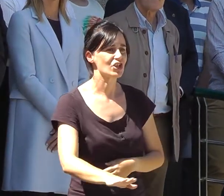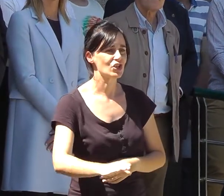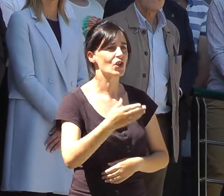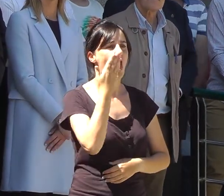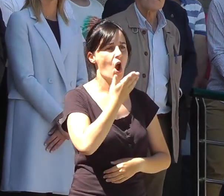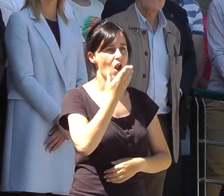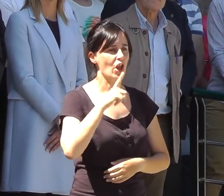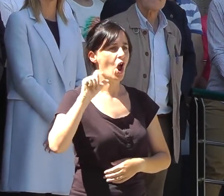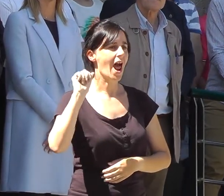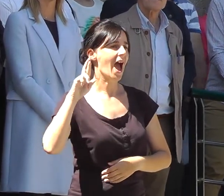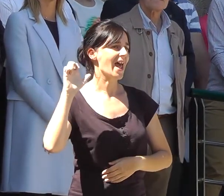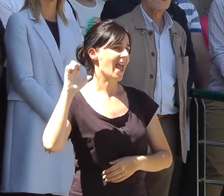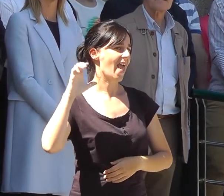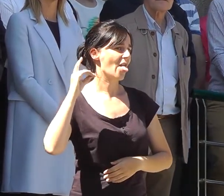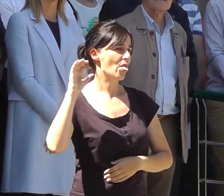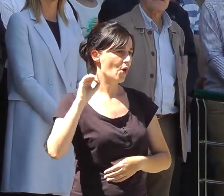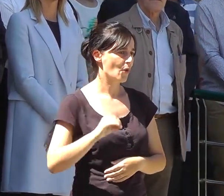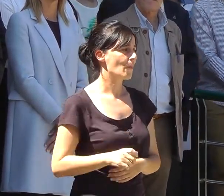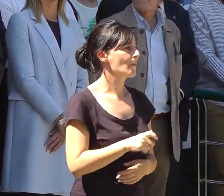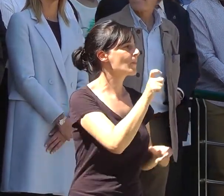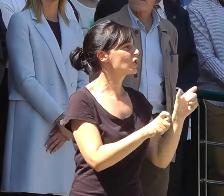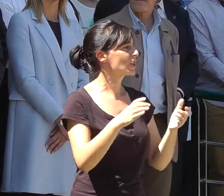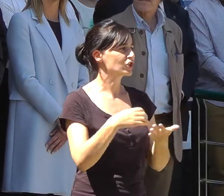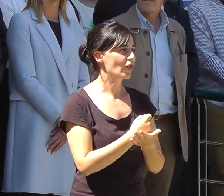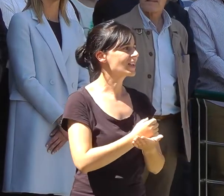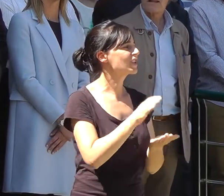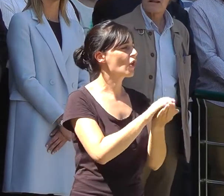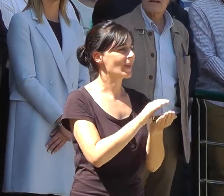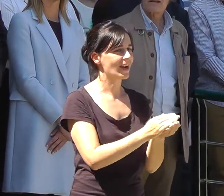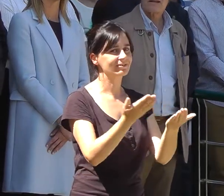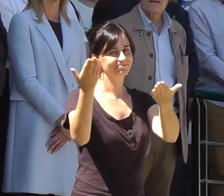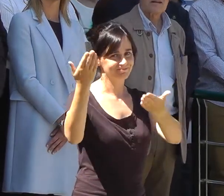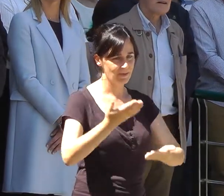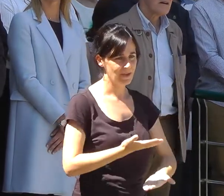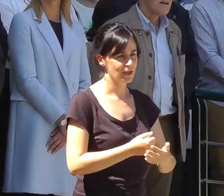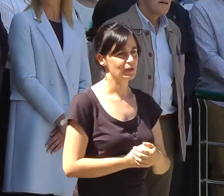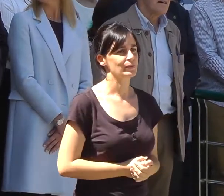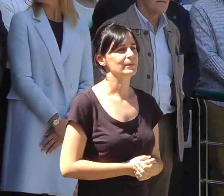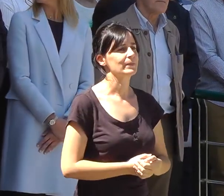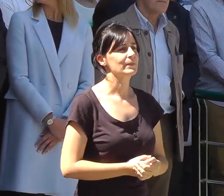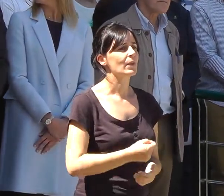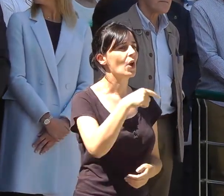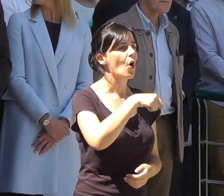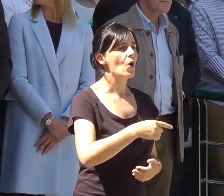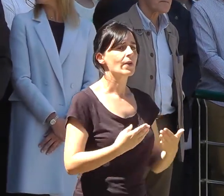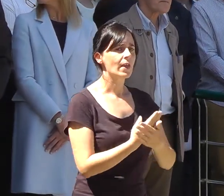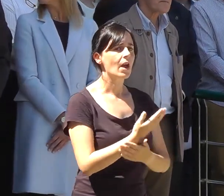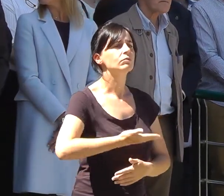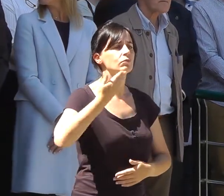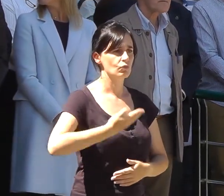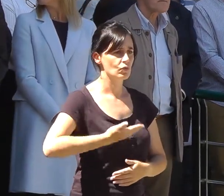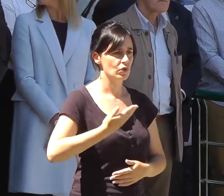de Redondela, sede benvidos. Hoxe é un día moi importante para a nosa